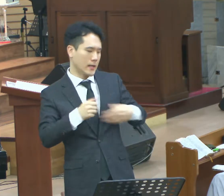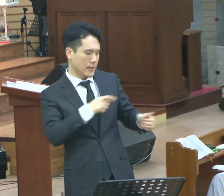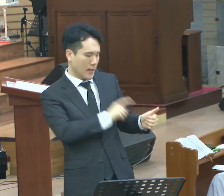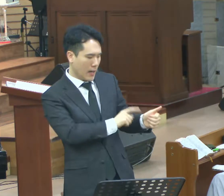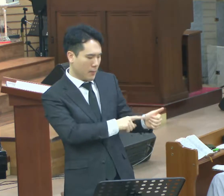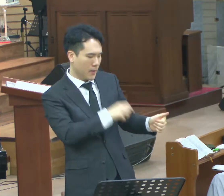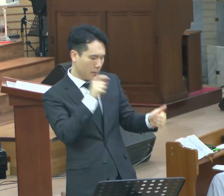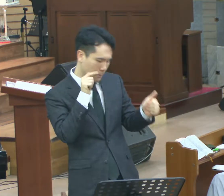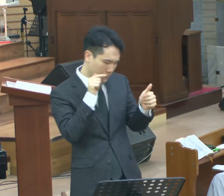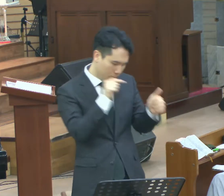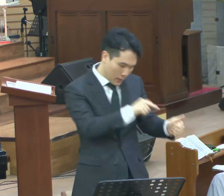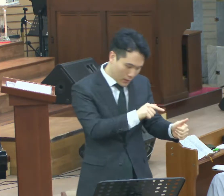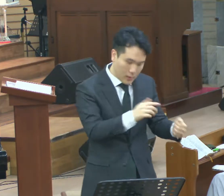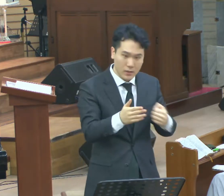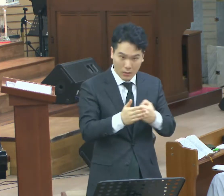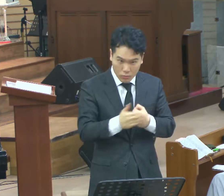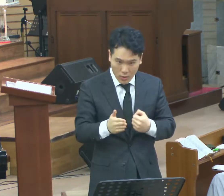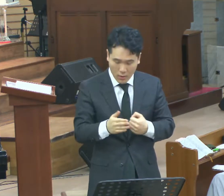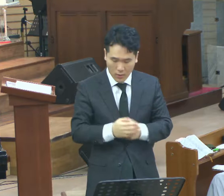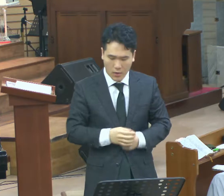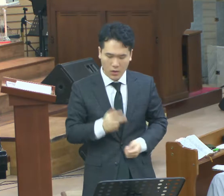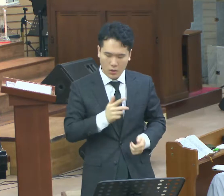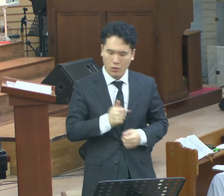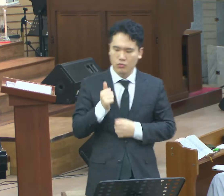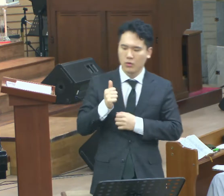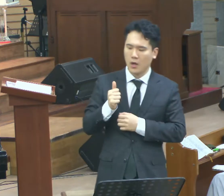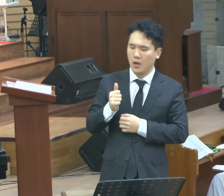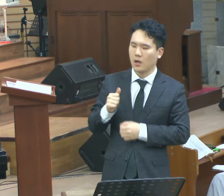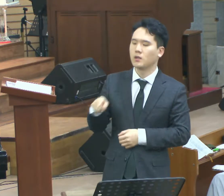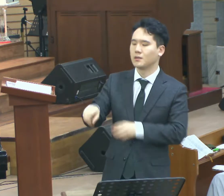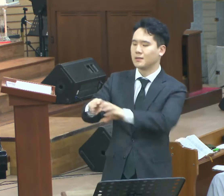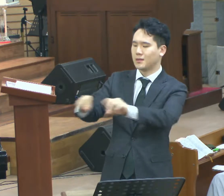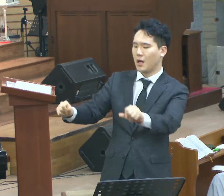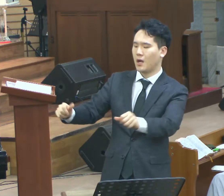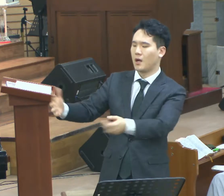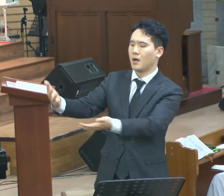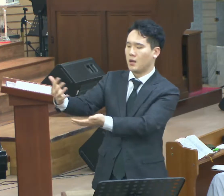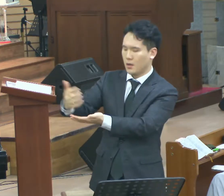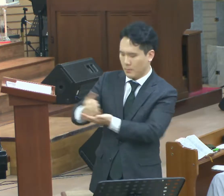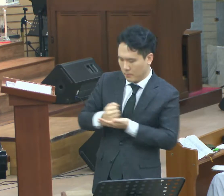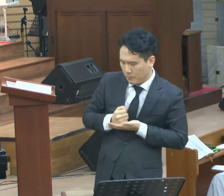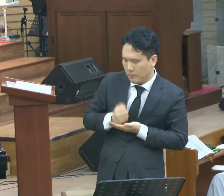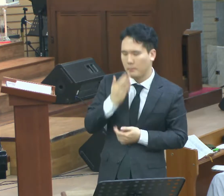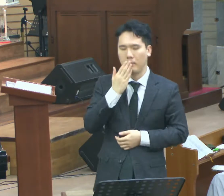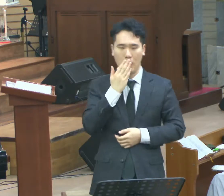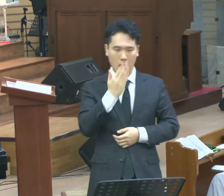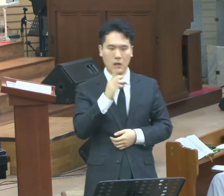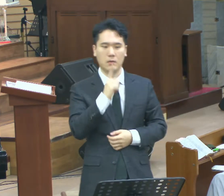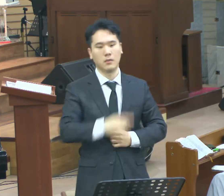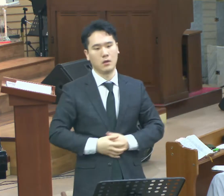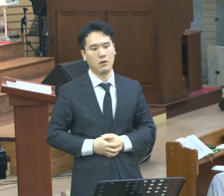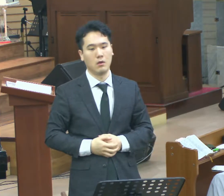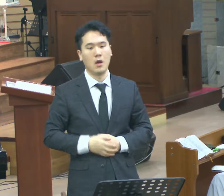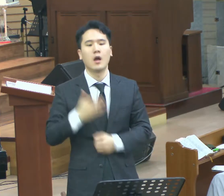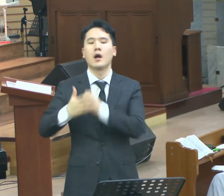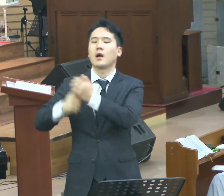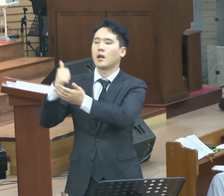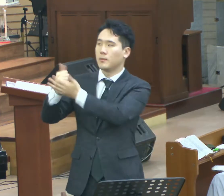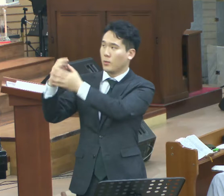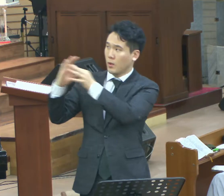여호수아가 헤브론을 갈렙에게 줬다. 하나님과의 의논이 있었다 하는